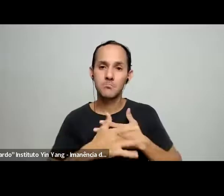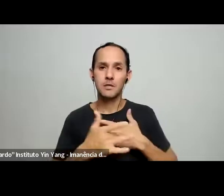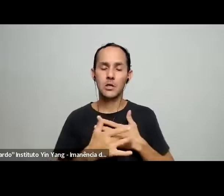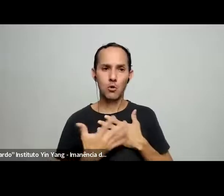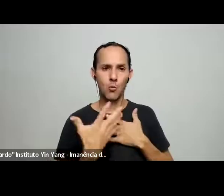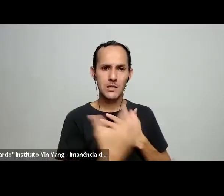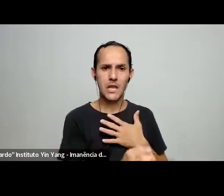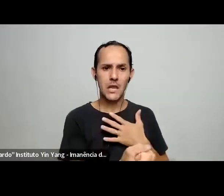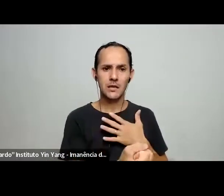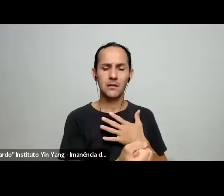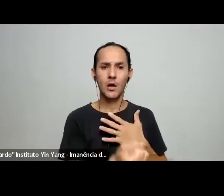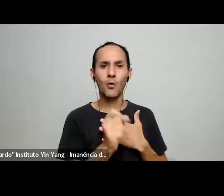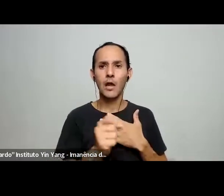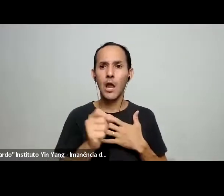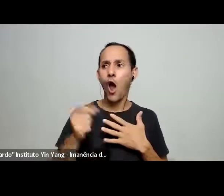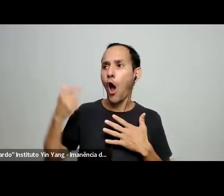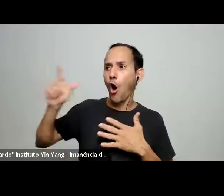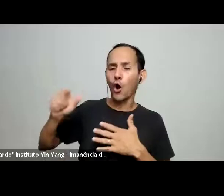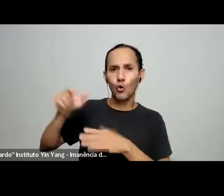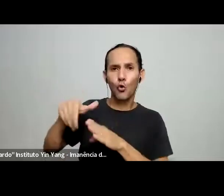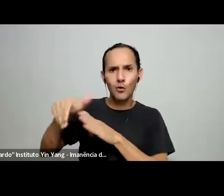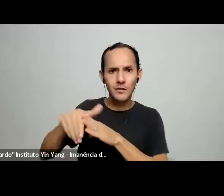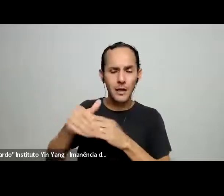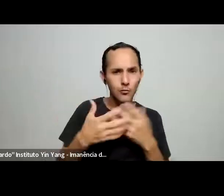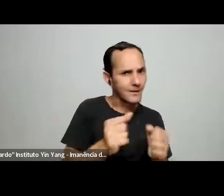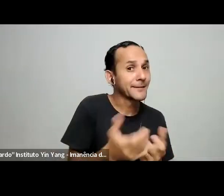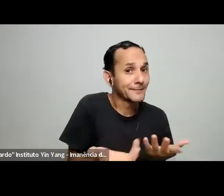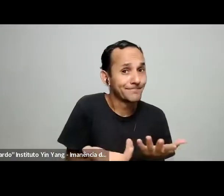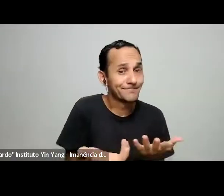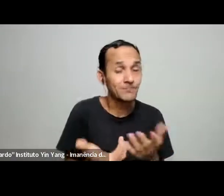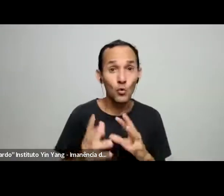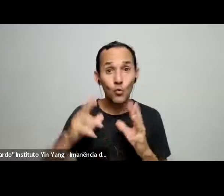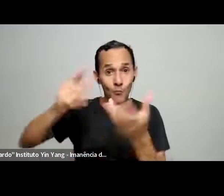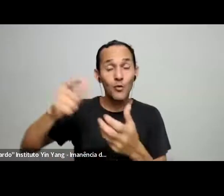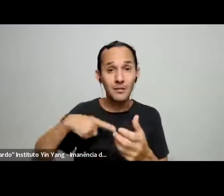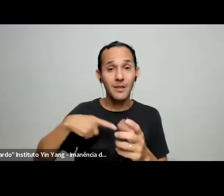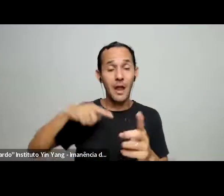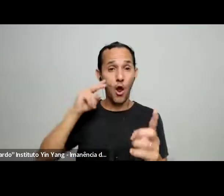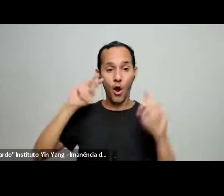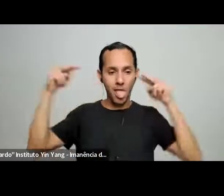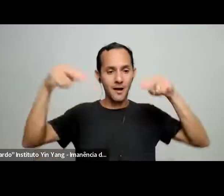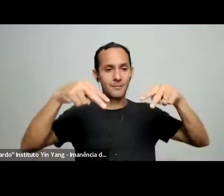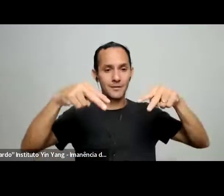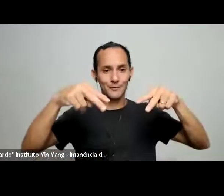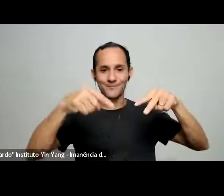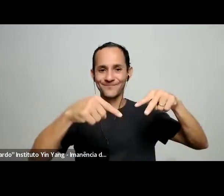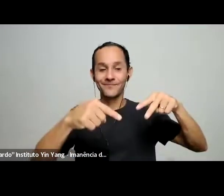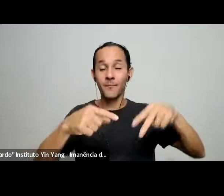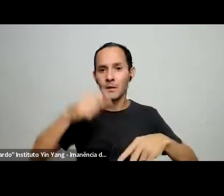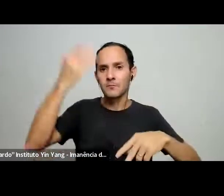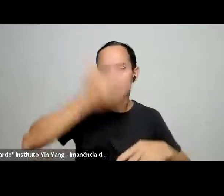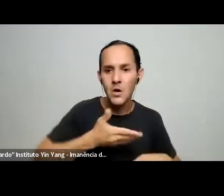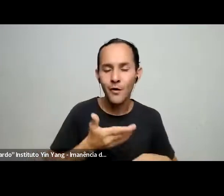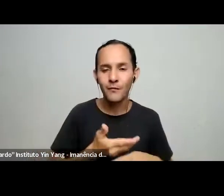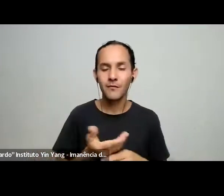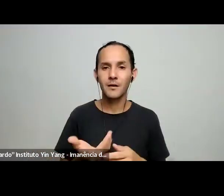reconhece que outros conselhos não possam reconhecer. E o mundo todo tem olhado para isso. Nós temos dados de